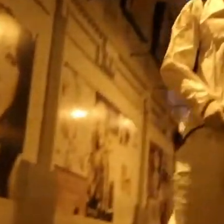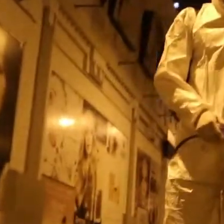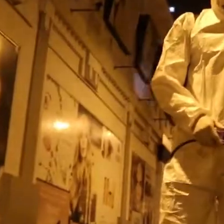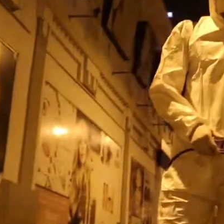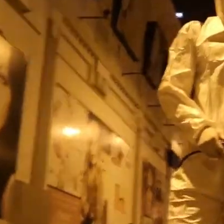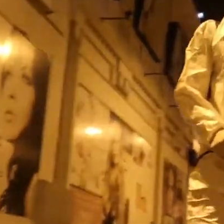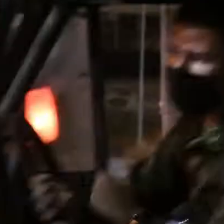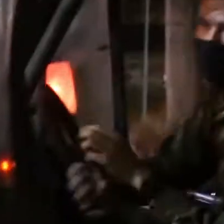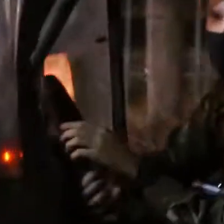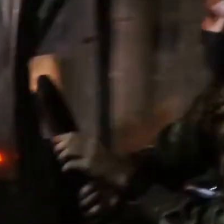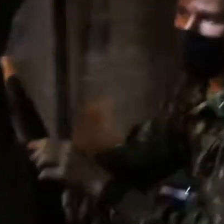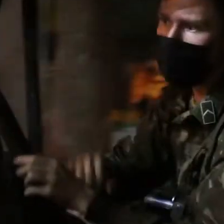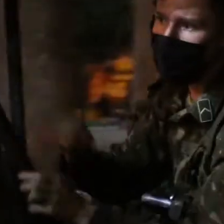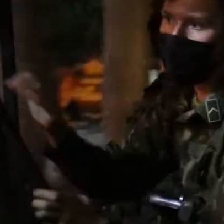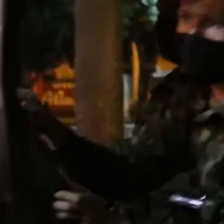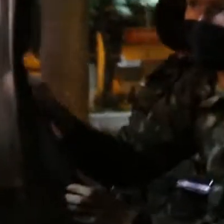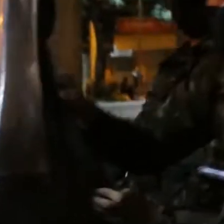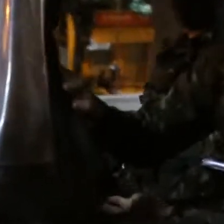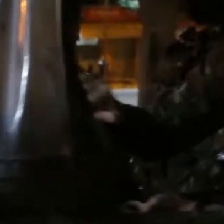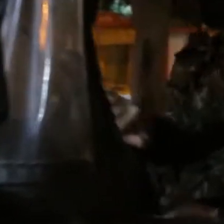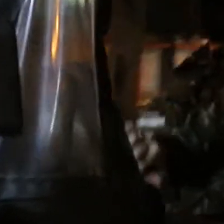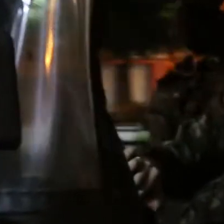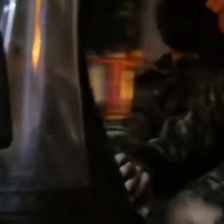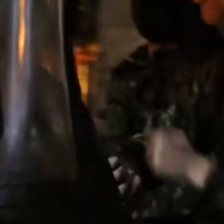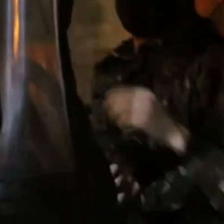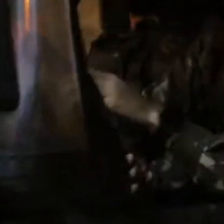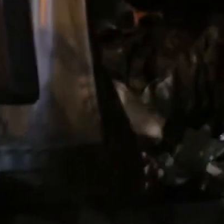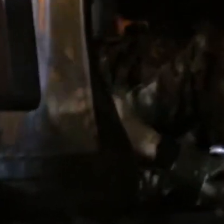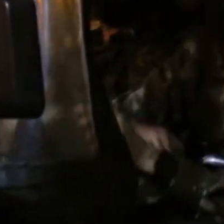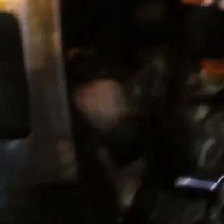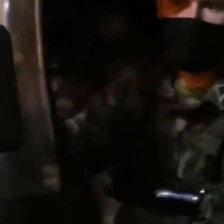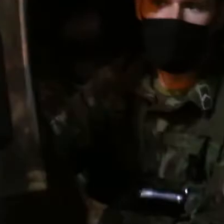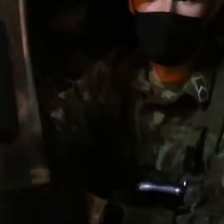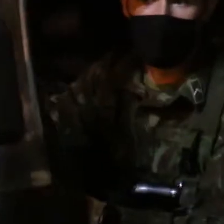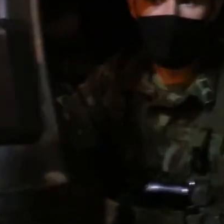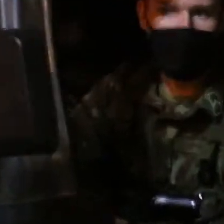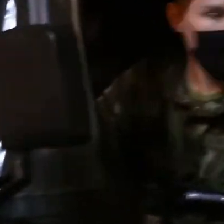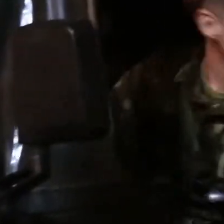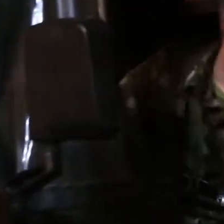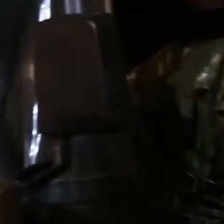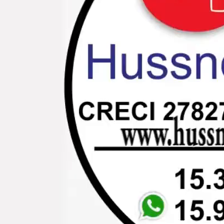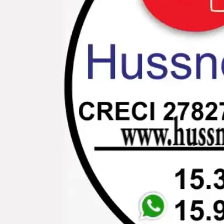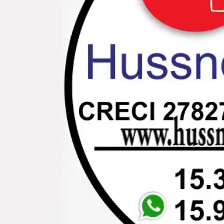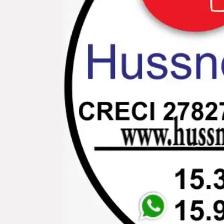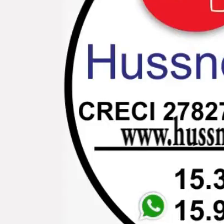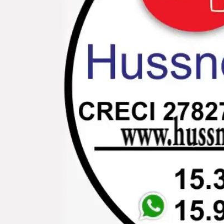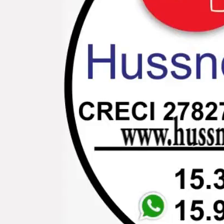lutar de dia, de noite, acabou a guerra. E não é essa a verdade. É por esse motivo.